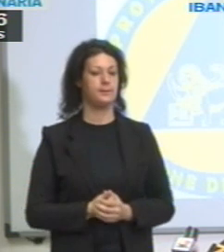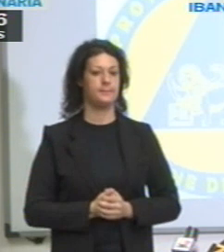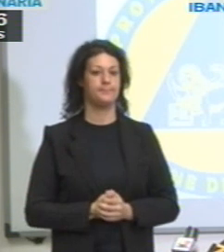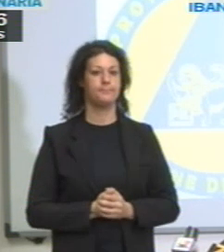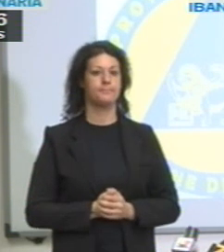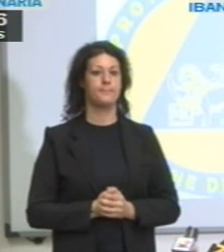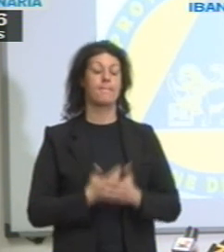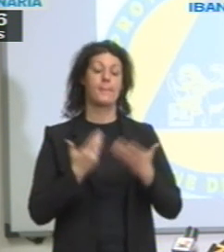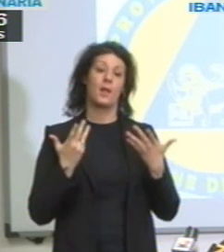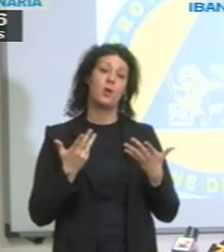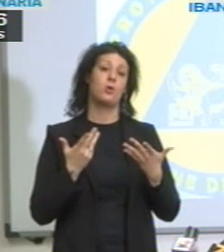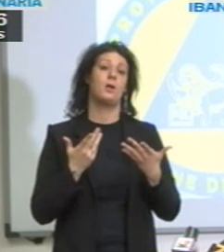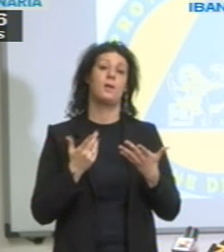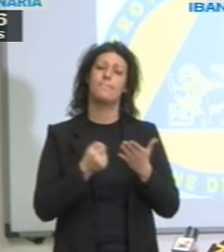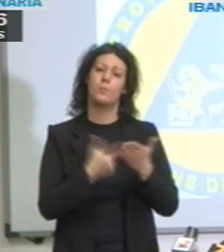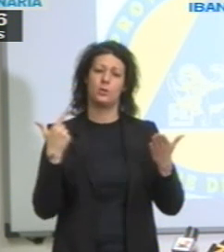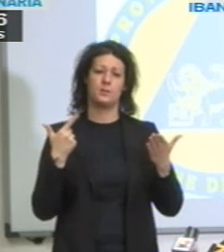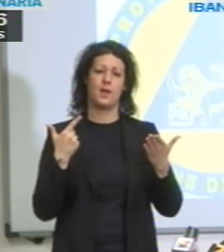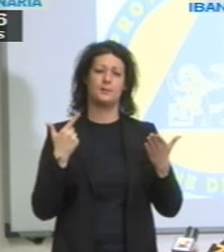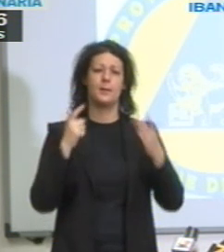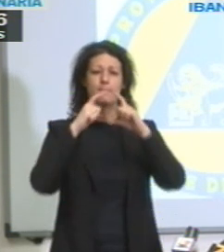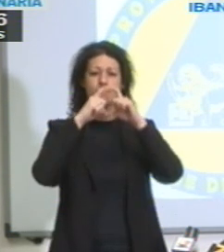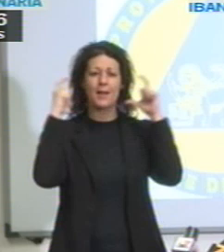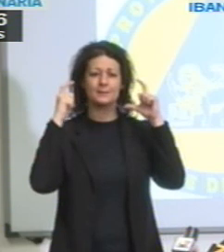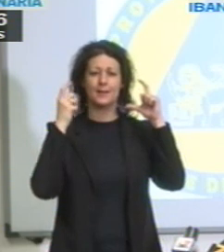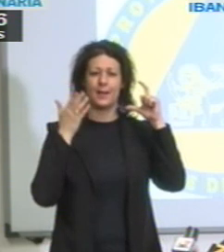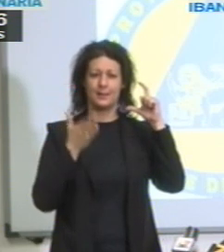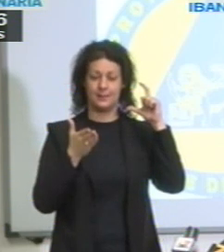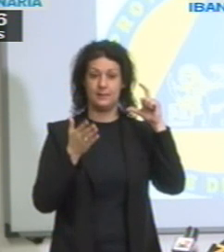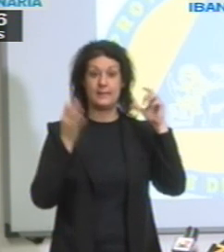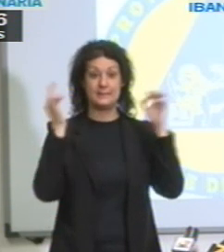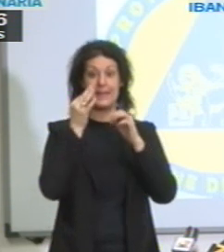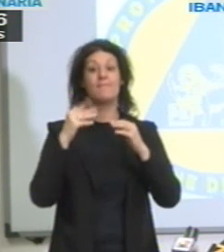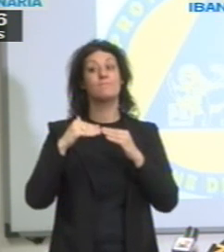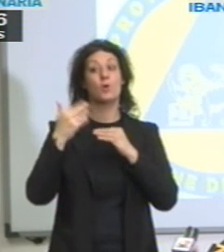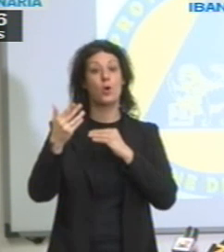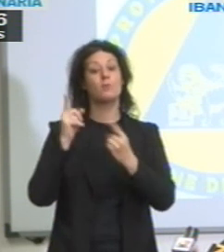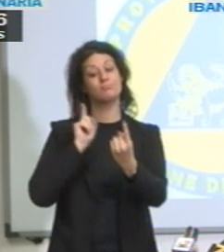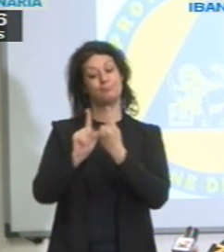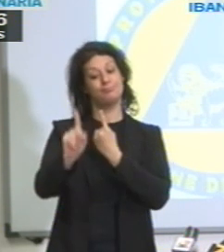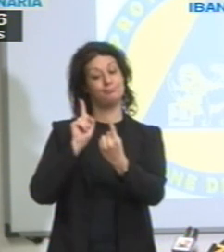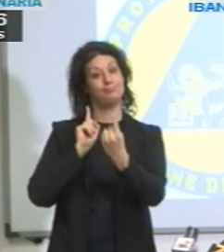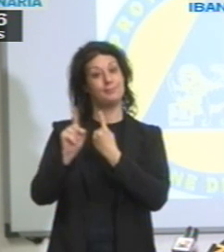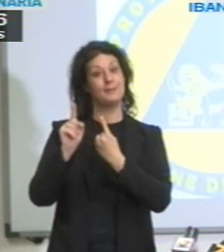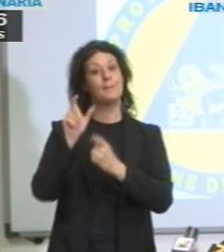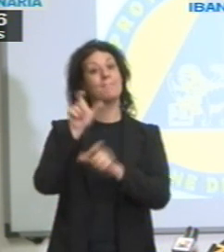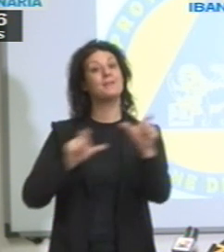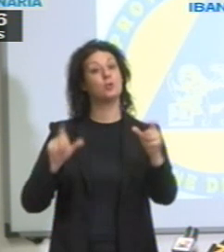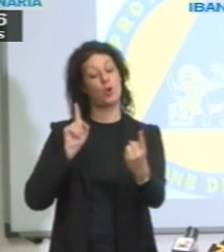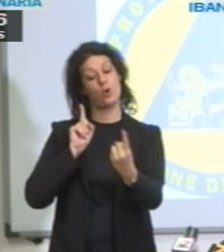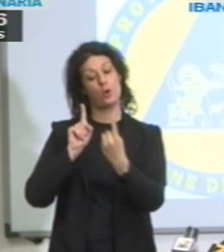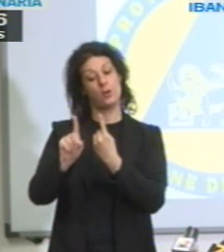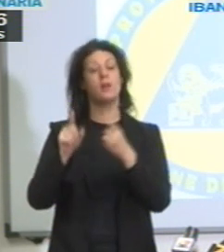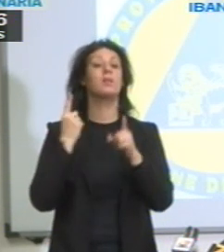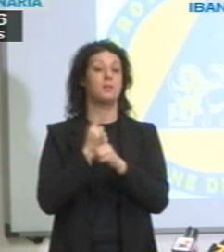che si faccia attenzione che la mascherina in mezzo alle persone o quando si incrociano persone sia indossata. Io magari